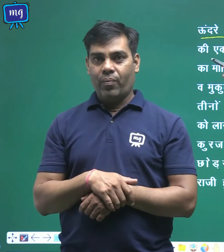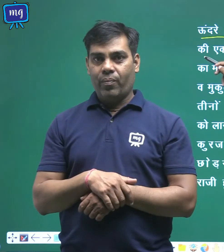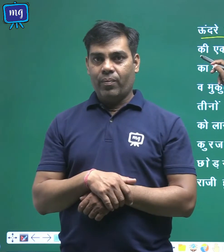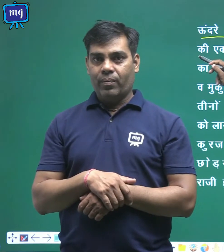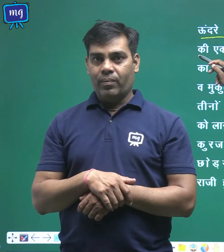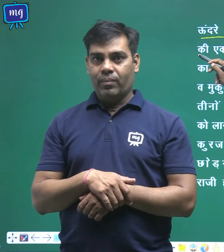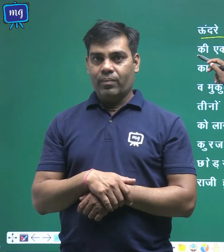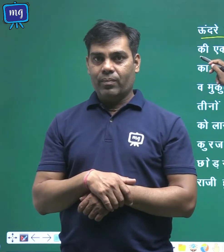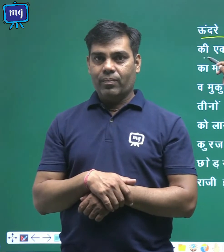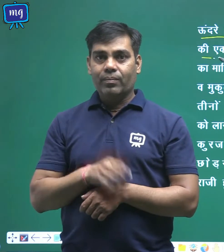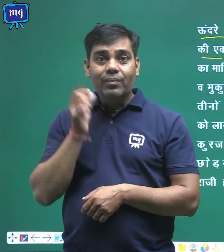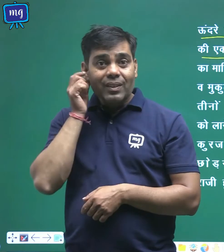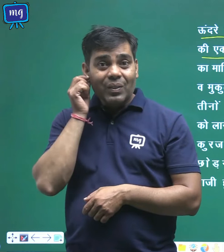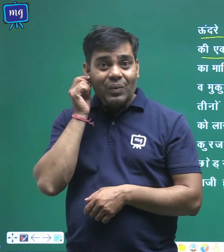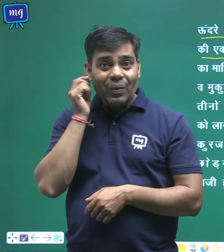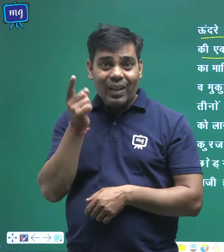सोने की एक माला